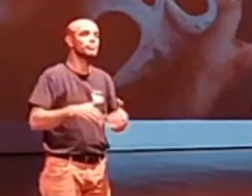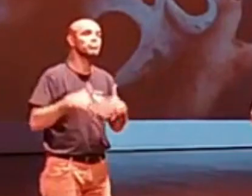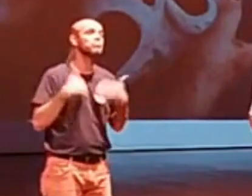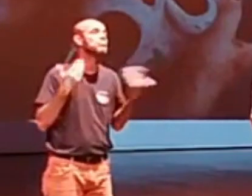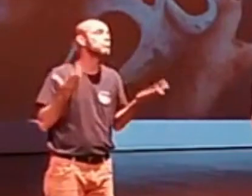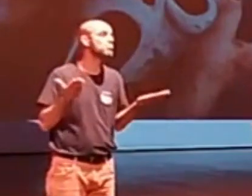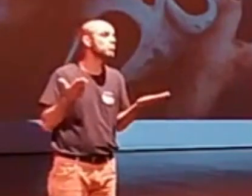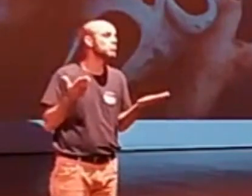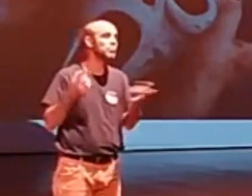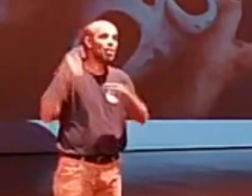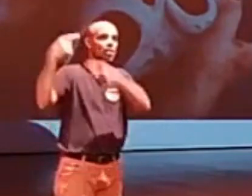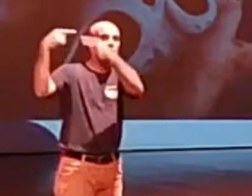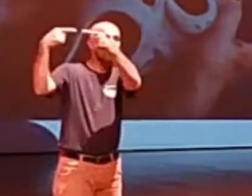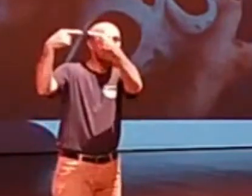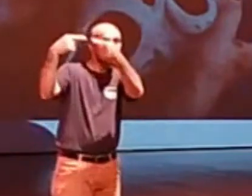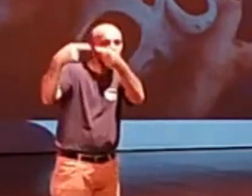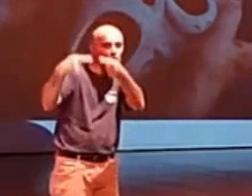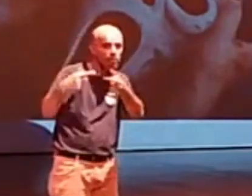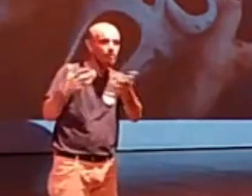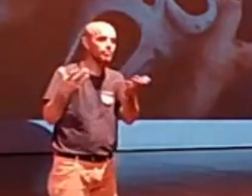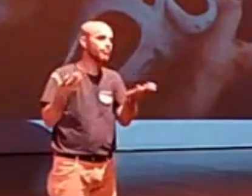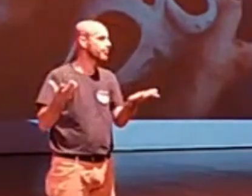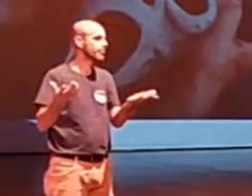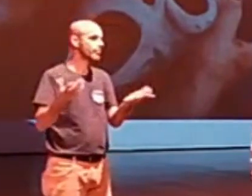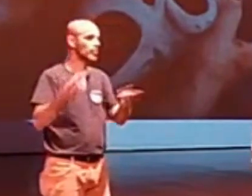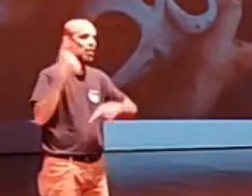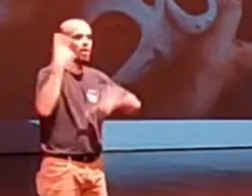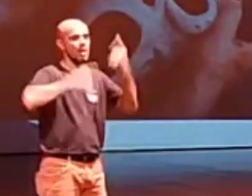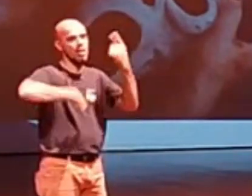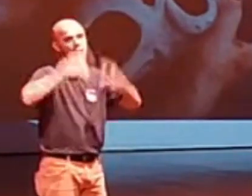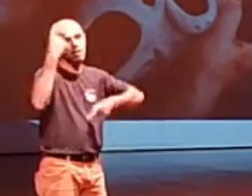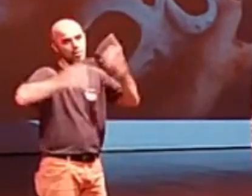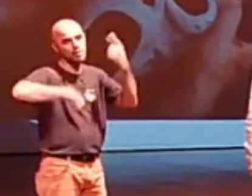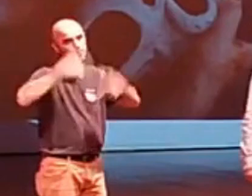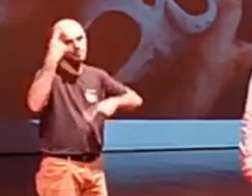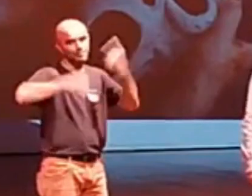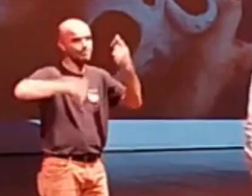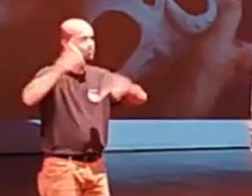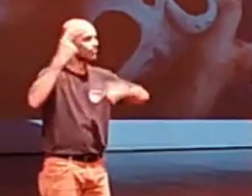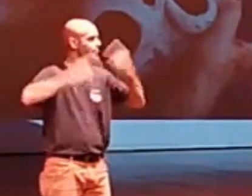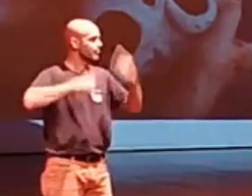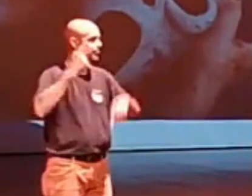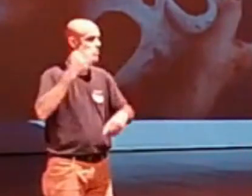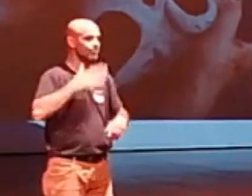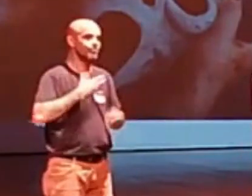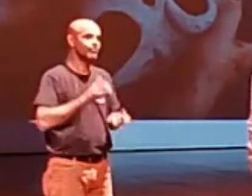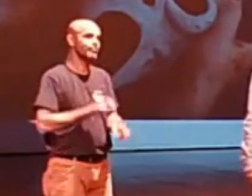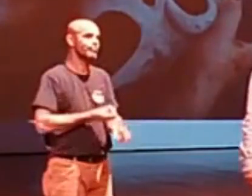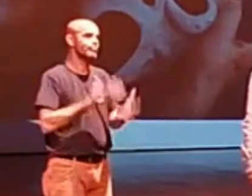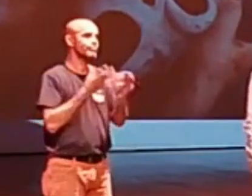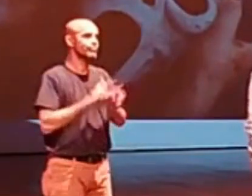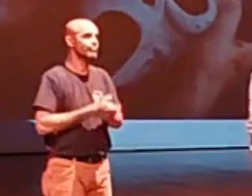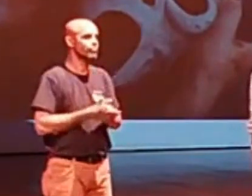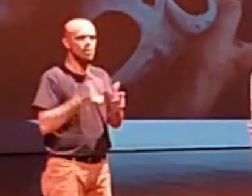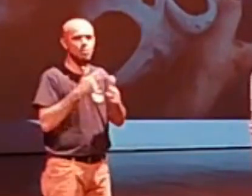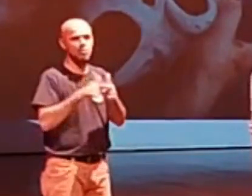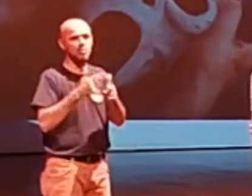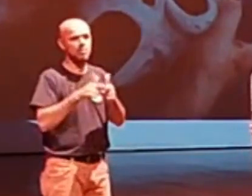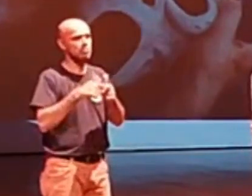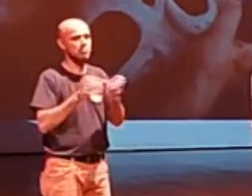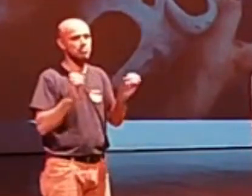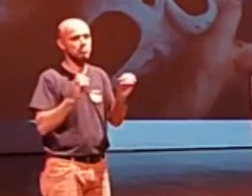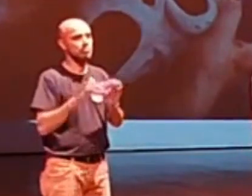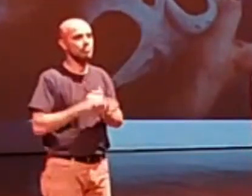um pouco polêmico com relação a muita coisa. Vocês vão ver que eu falo bastante com relação a polêmicas. E não tenho problema nenhum com isso. Então,